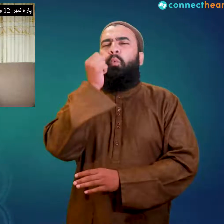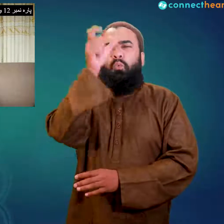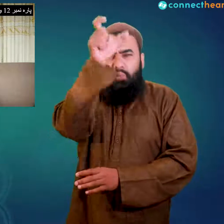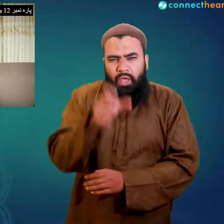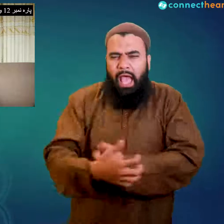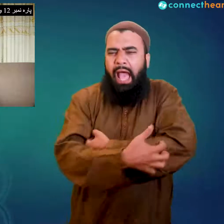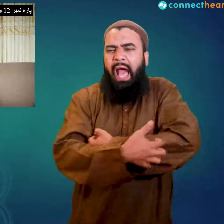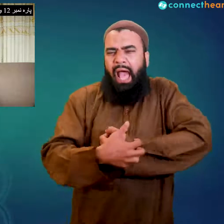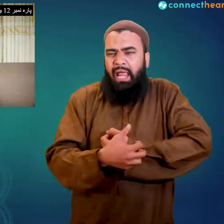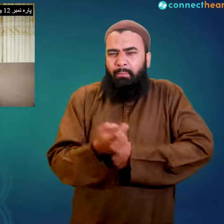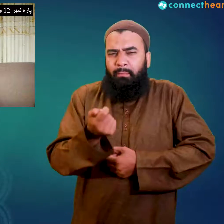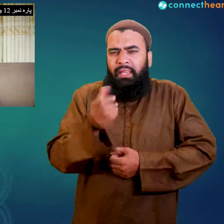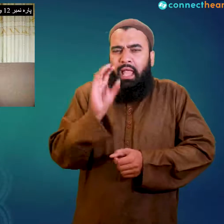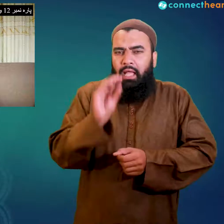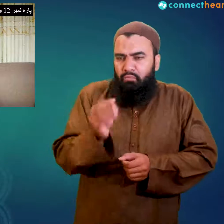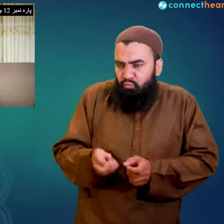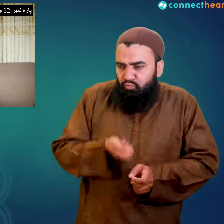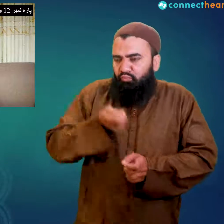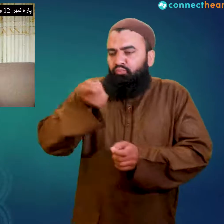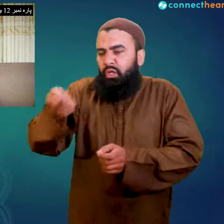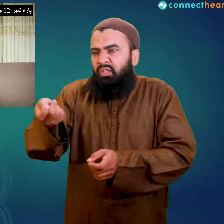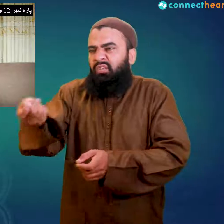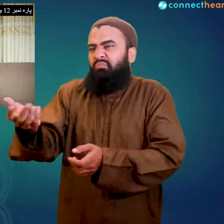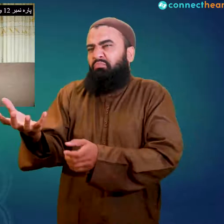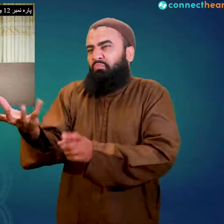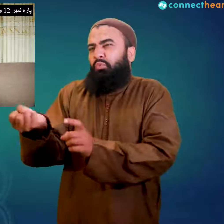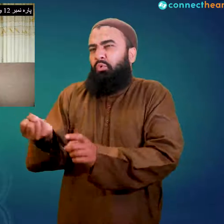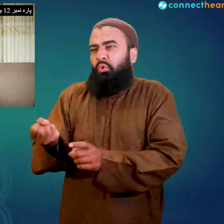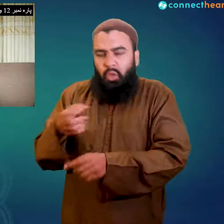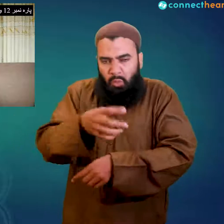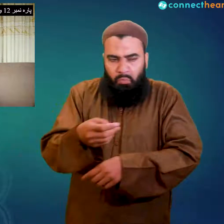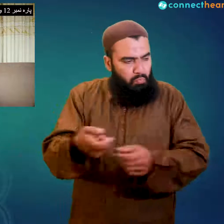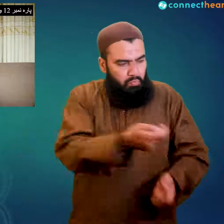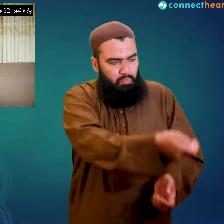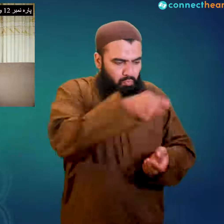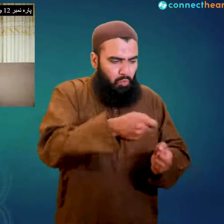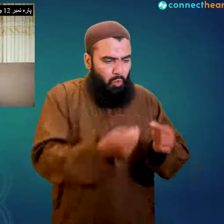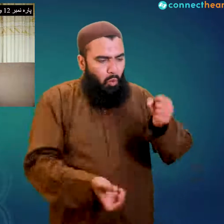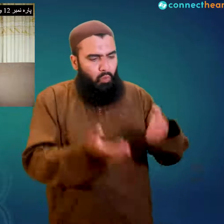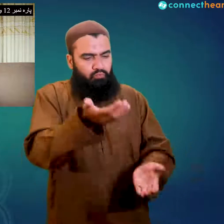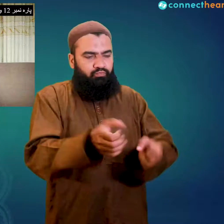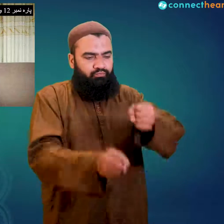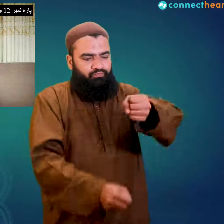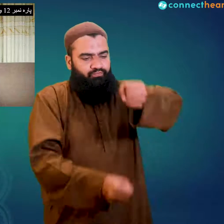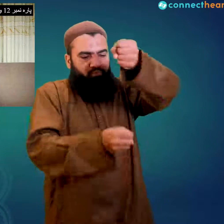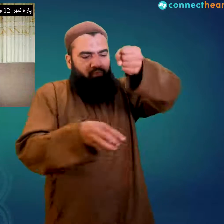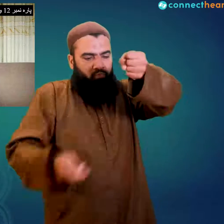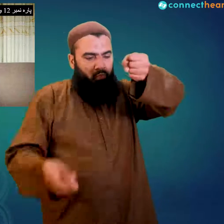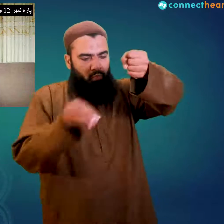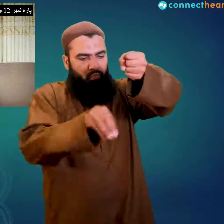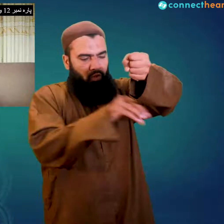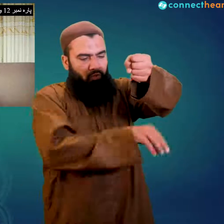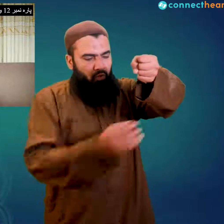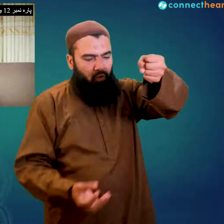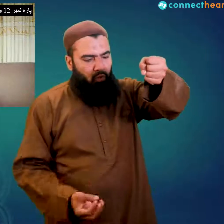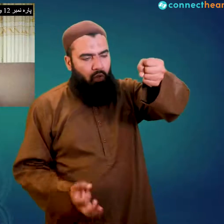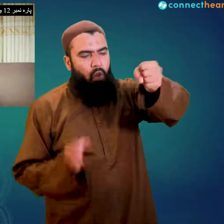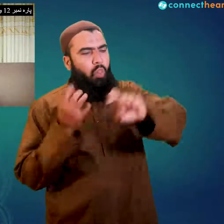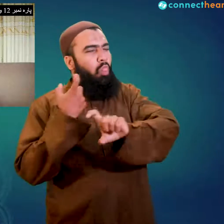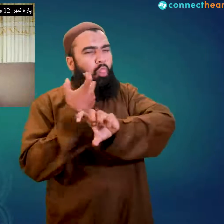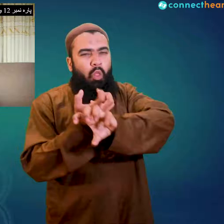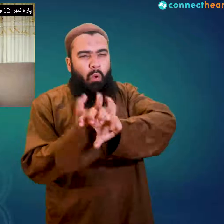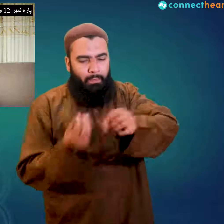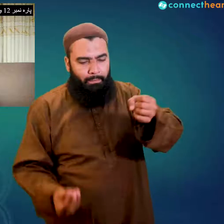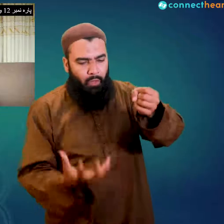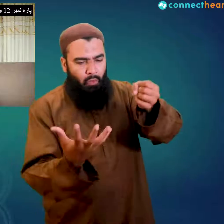سکون ختم ہو رہا تھا۔ اس لیے معاشرے کے امن اور سکون اور استحکام کے لیے حقوق کا پورا کرنا اور